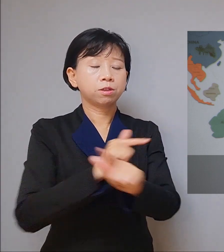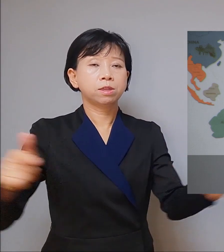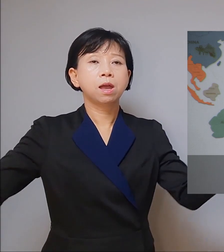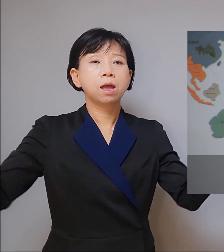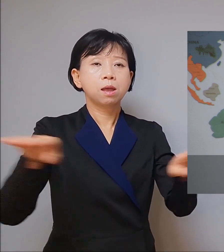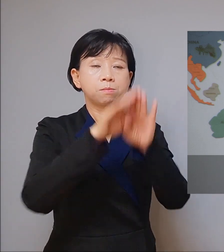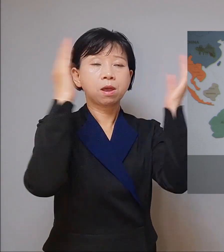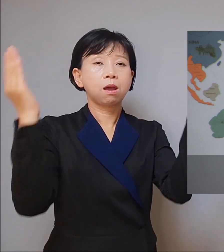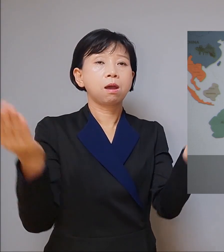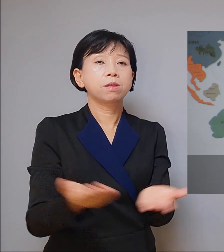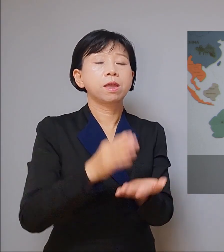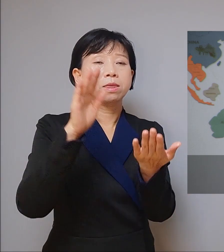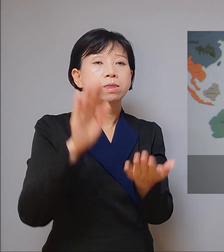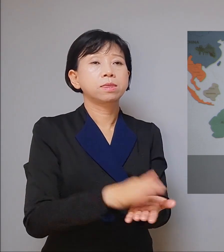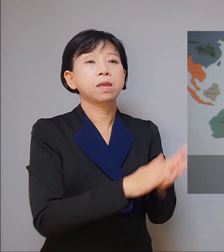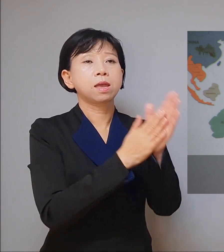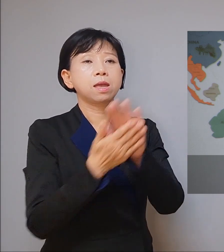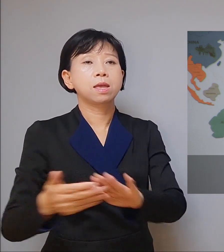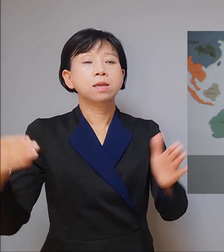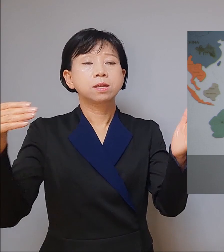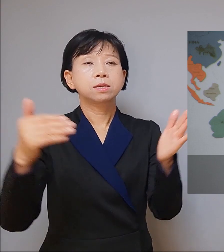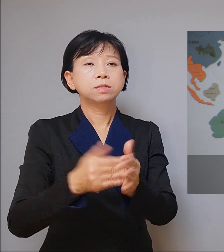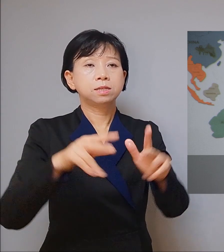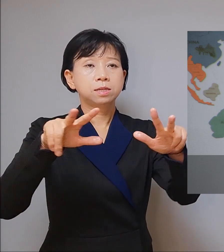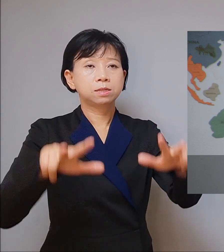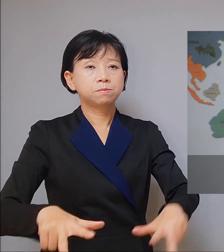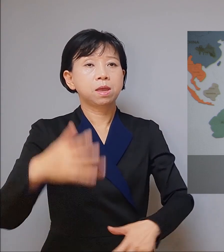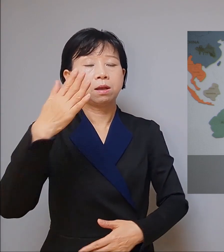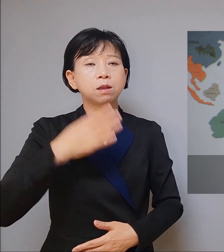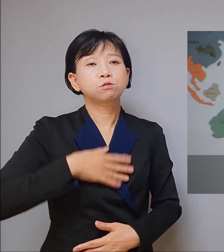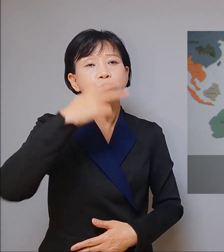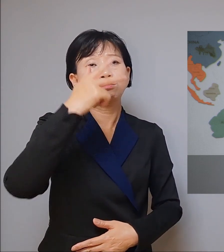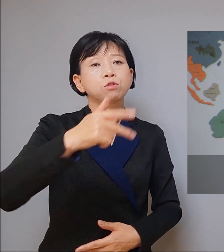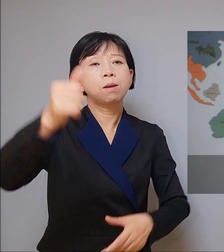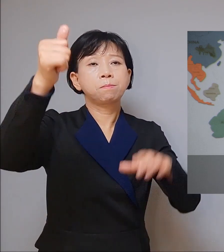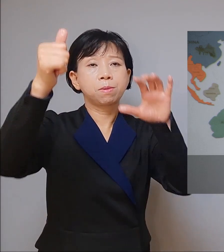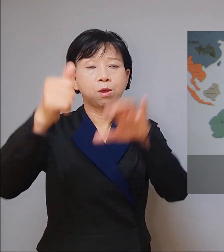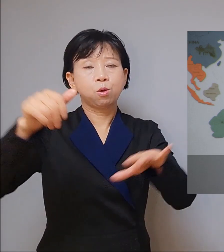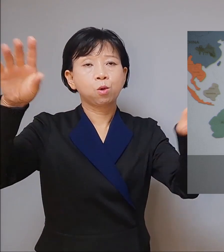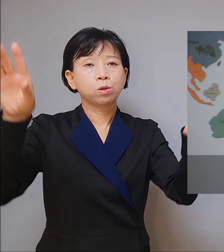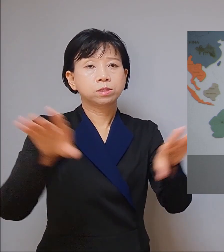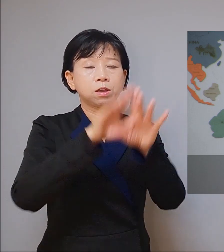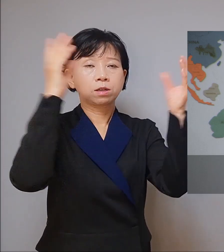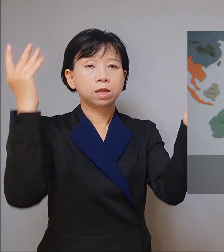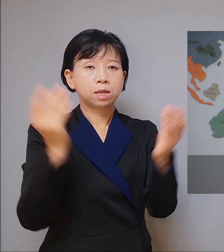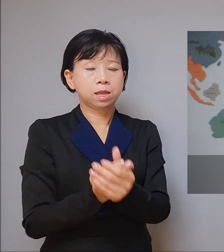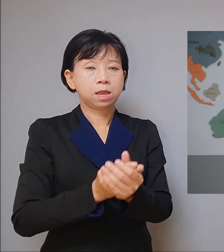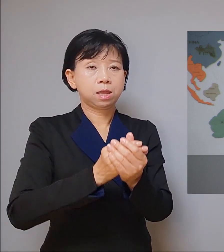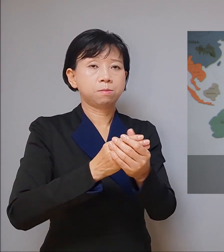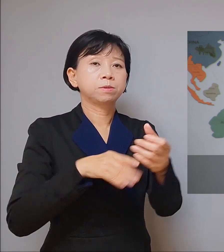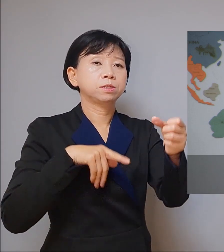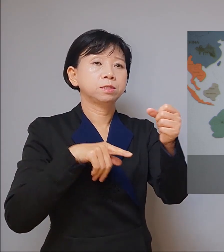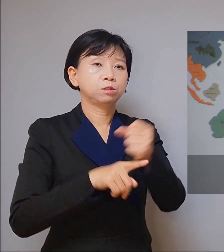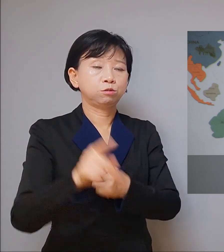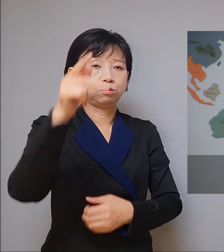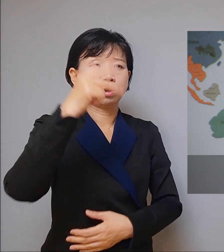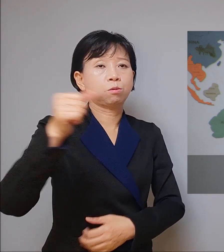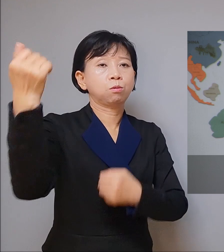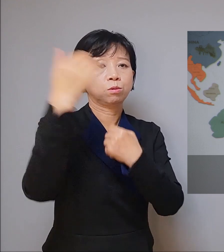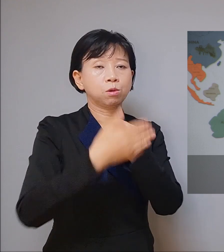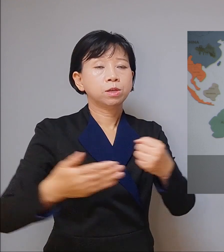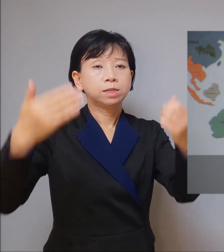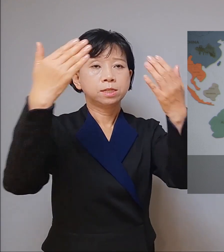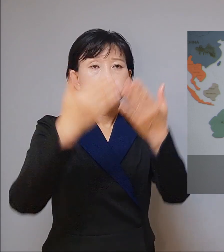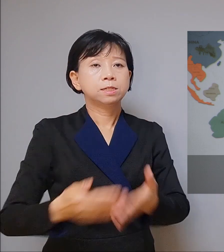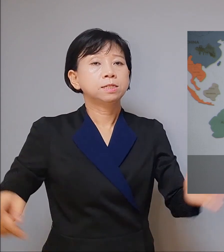모든 것 다 변했네. 지금 내가 주 앞에 온전케 됨은